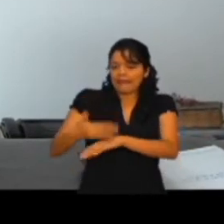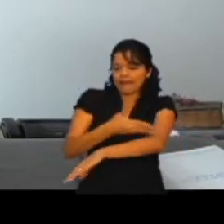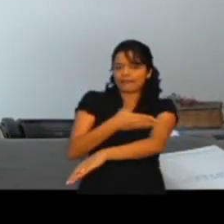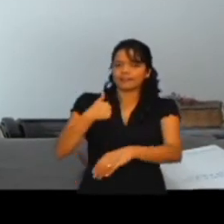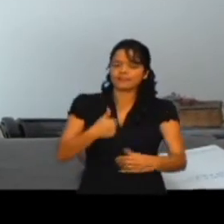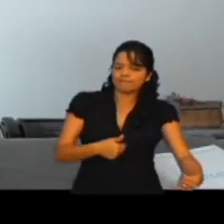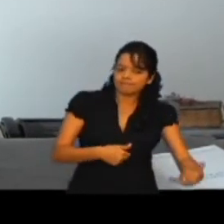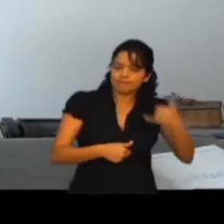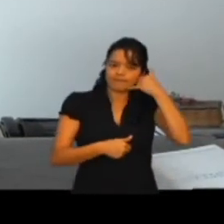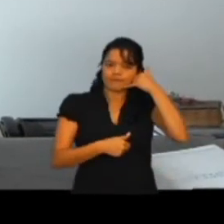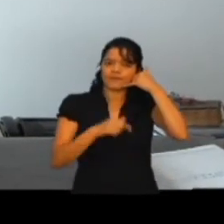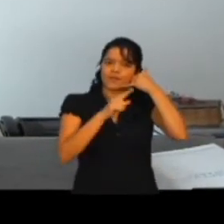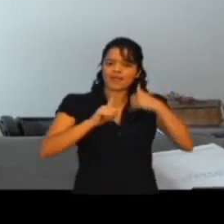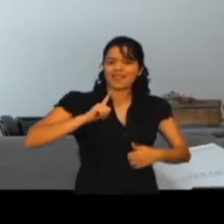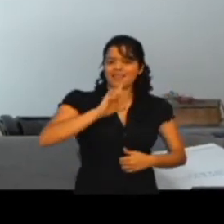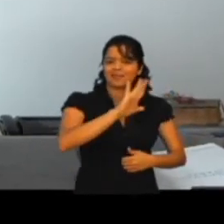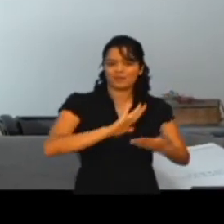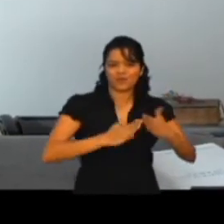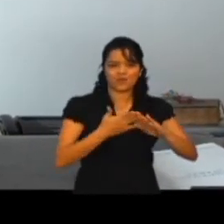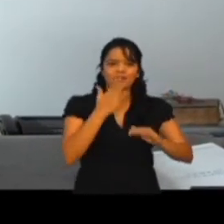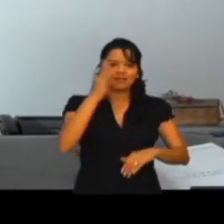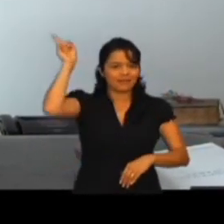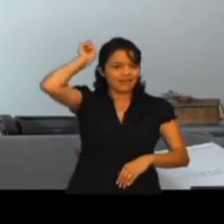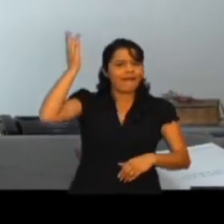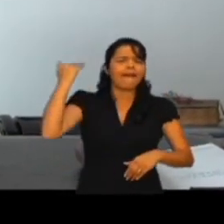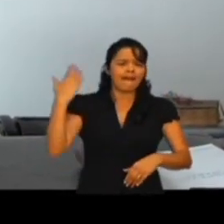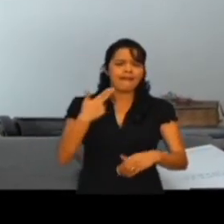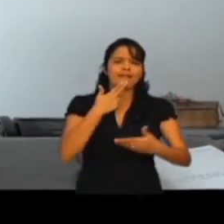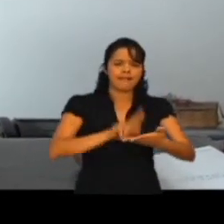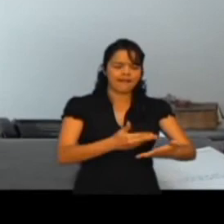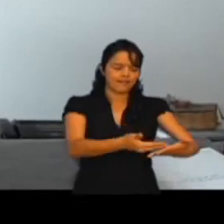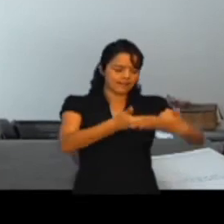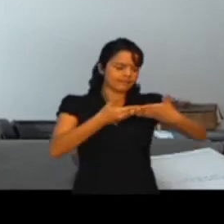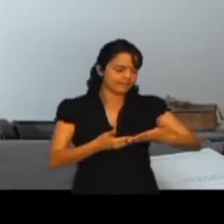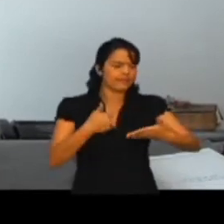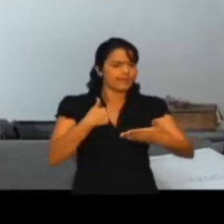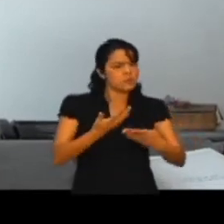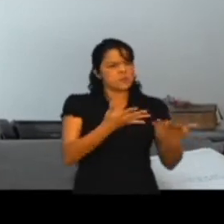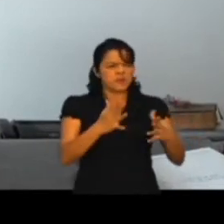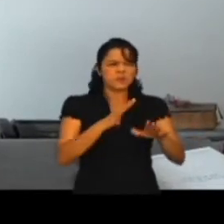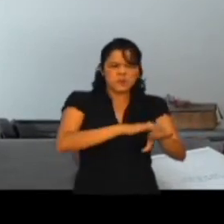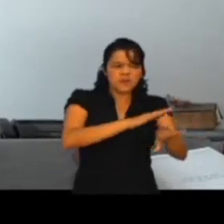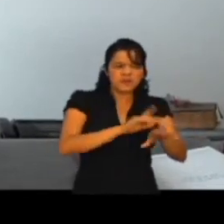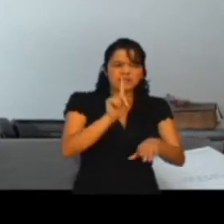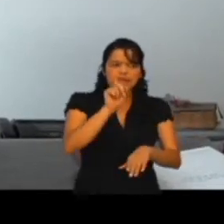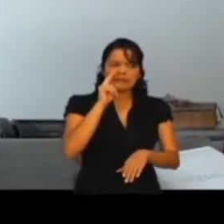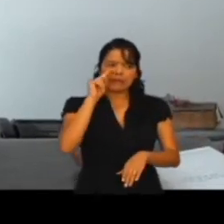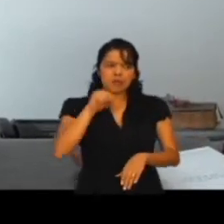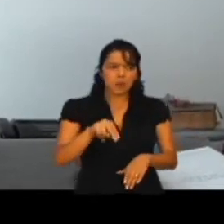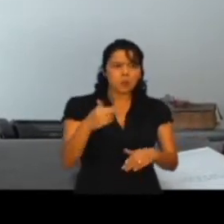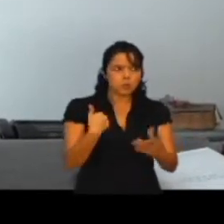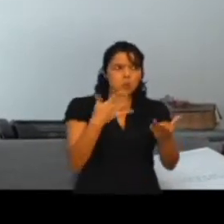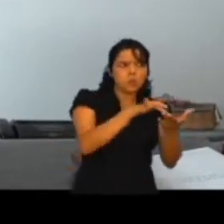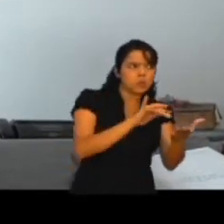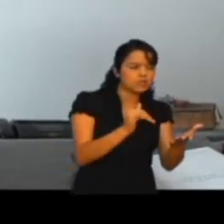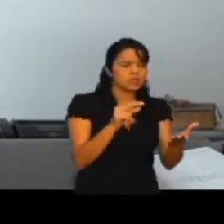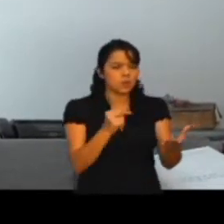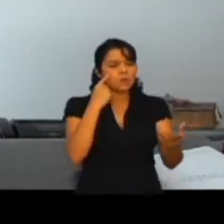recibí una llamada de un líder de una comunidad indígena de Ortega. Él me había escrito. Ya le dije, mire, tengo la fecha más o menos para el 6 de junio por ahí,